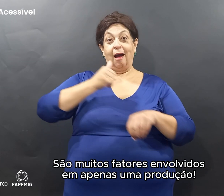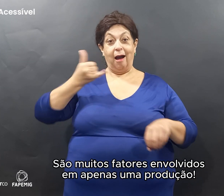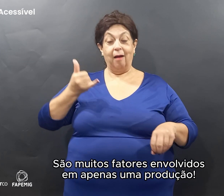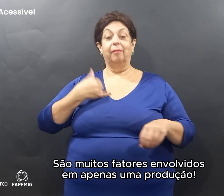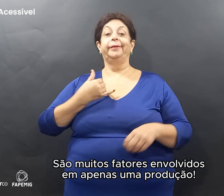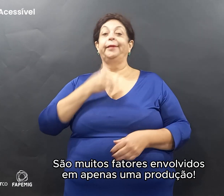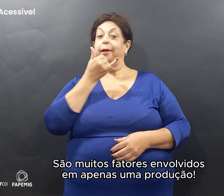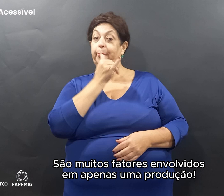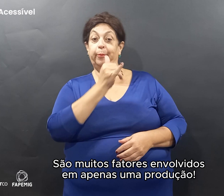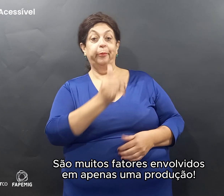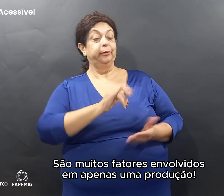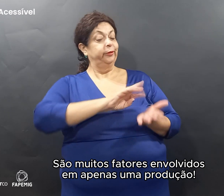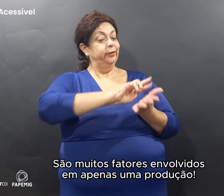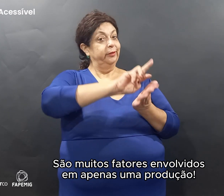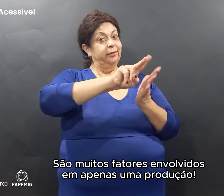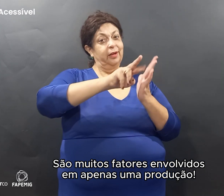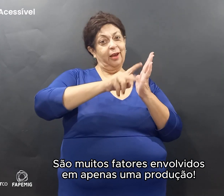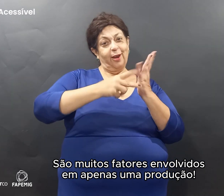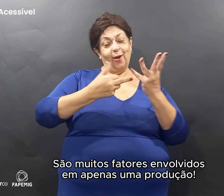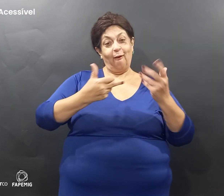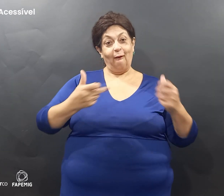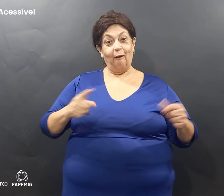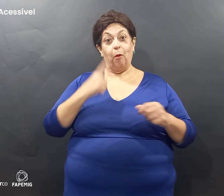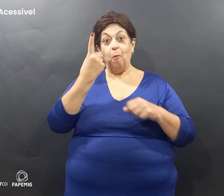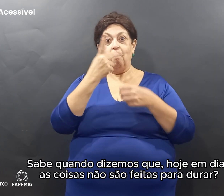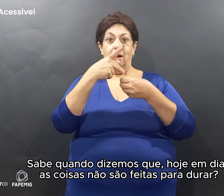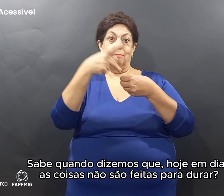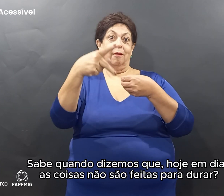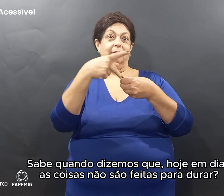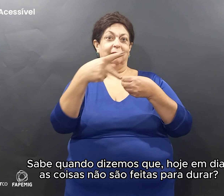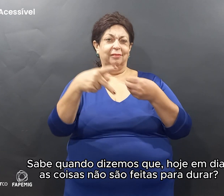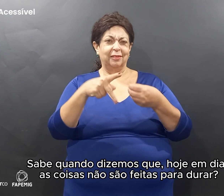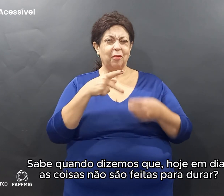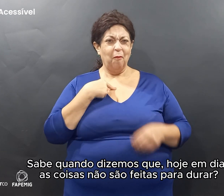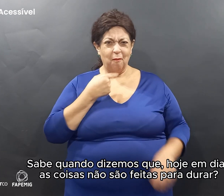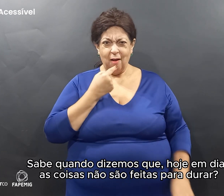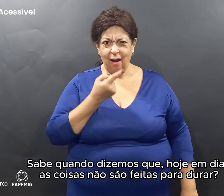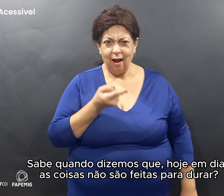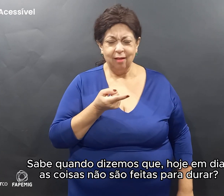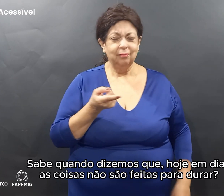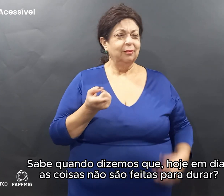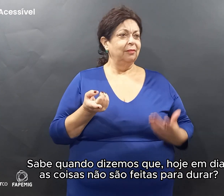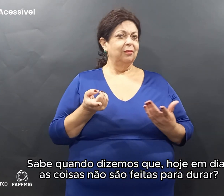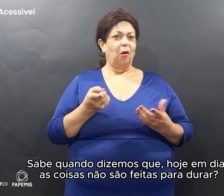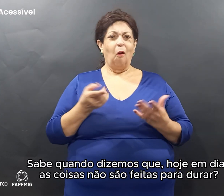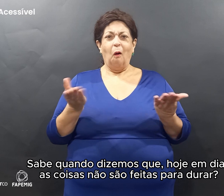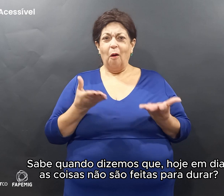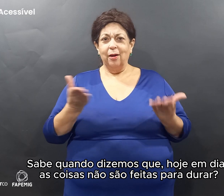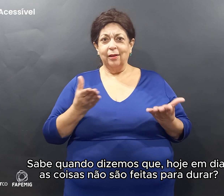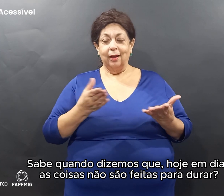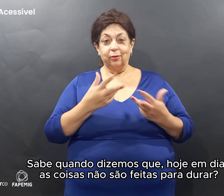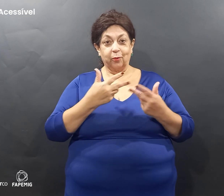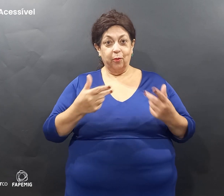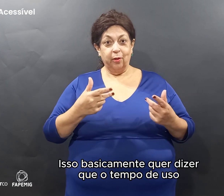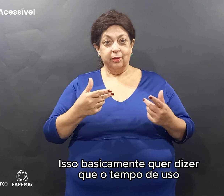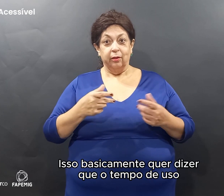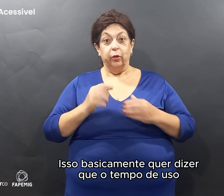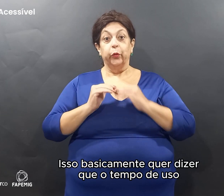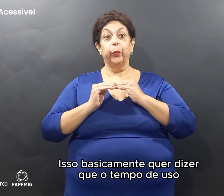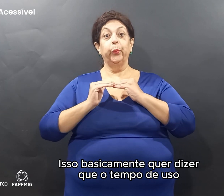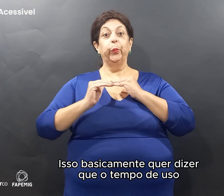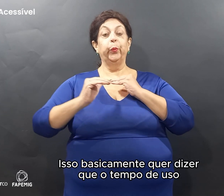muitos fatores envolvidos em apenas uma produção. Sabe quando dizemos que hoje em dia as coisas não são feitas para durar?